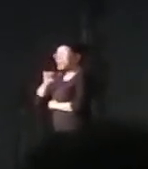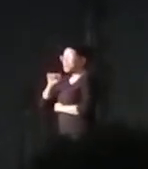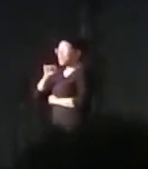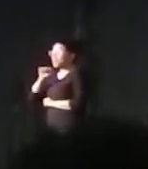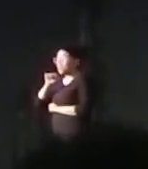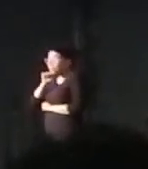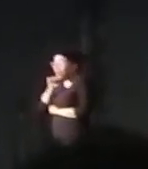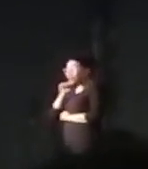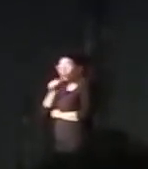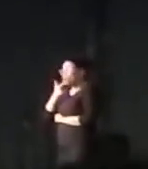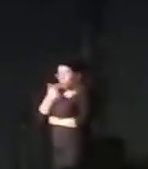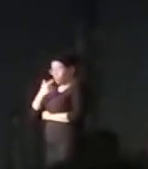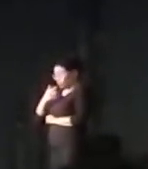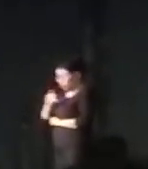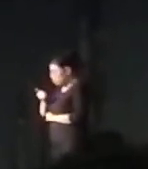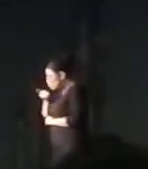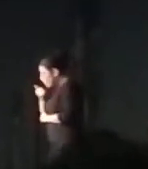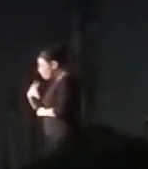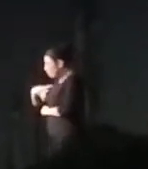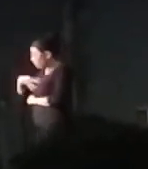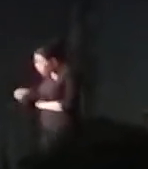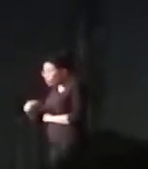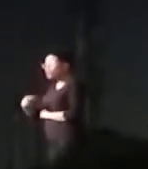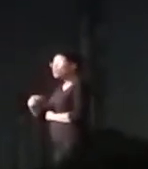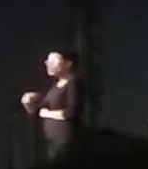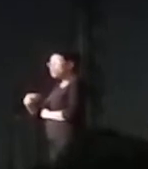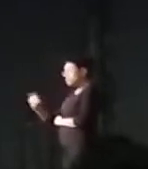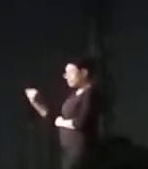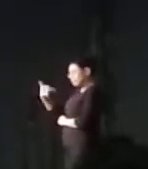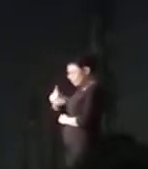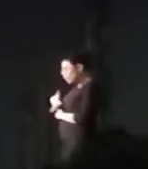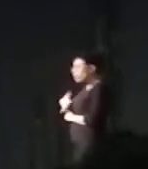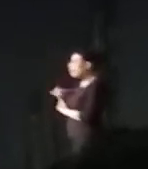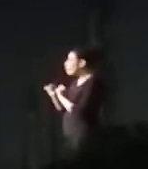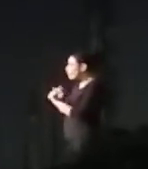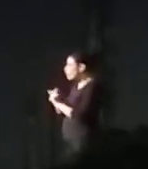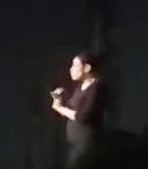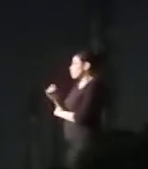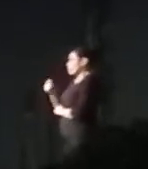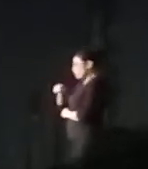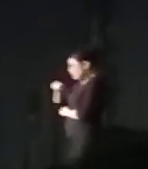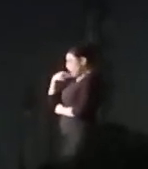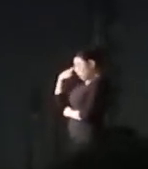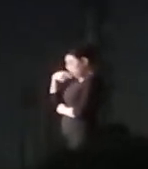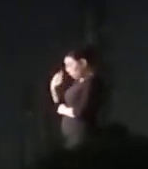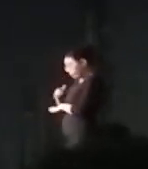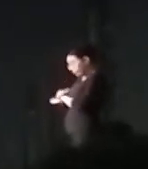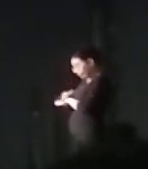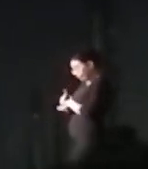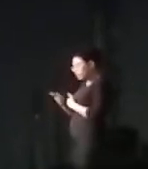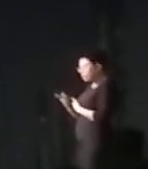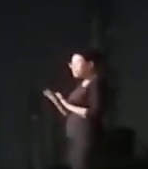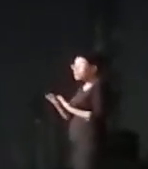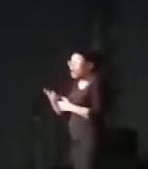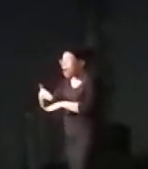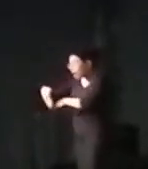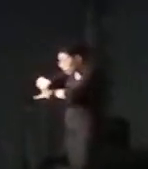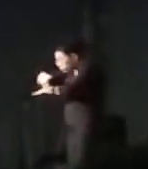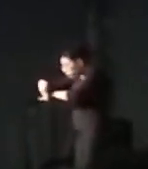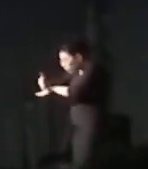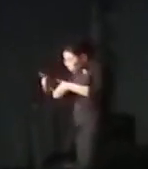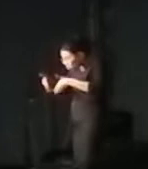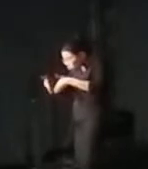certo. Eu não sei por onde que eu entrei, porque eu cheguei num táxi. E aí, era hora do almoço, estava um corredor meio escuro e tinha uma